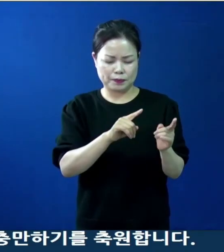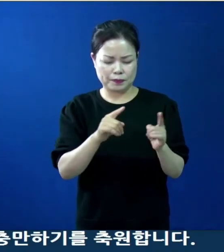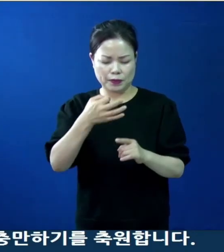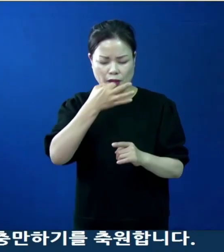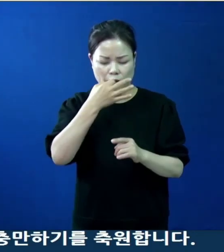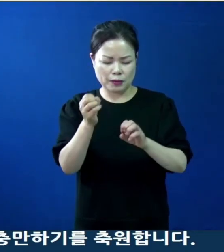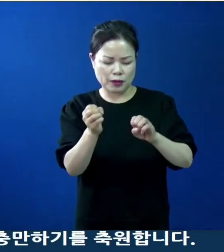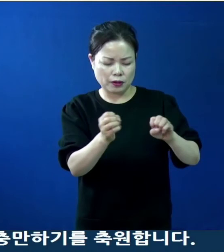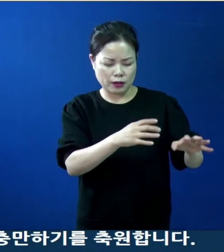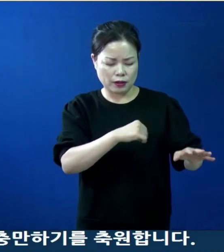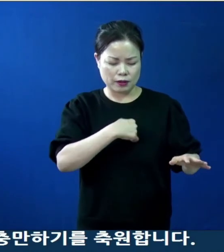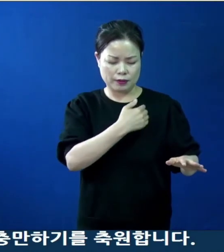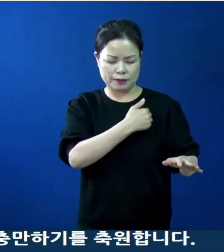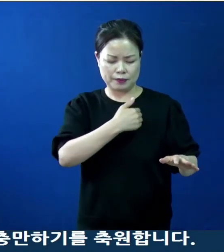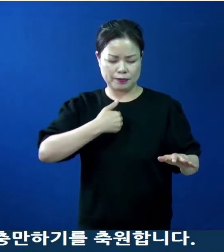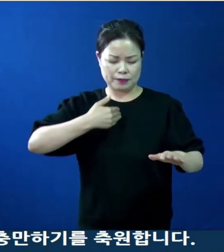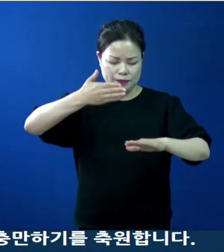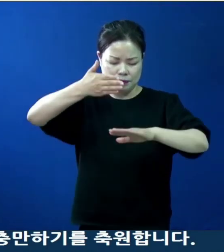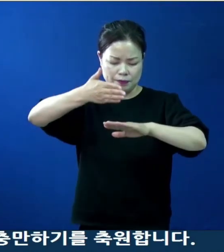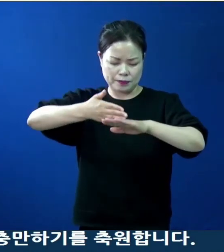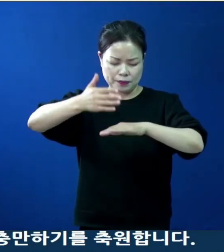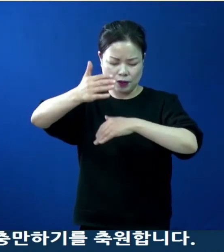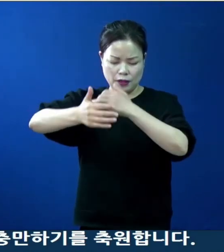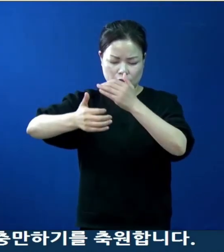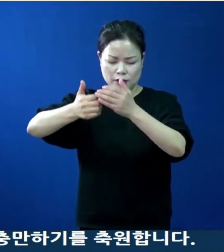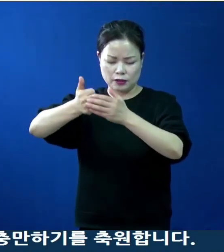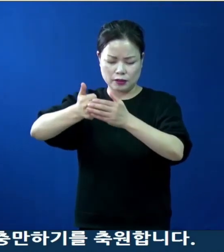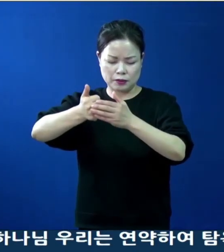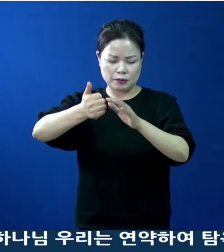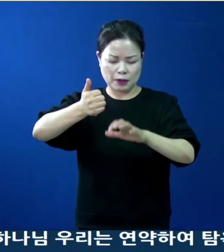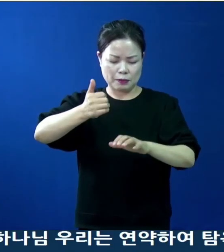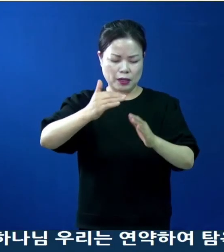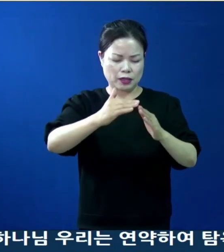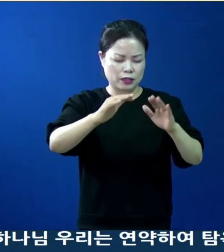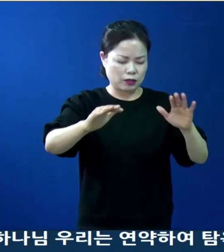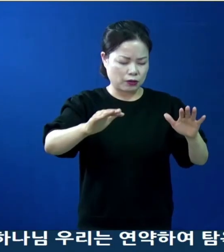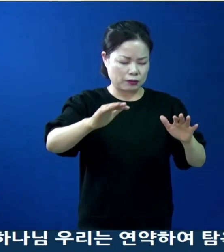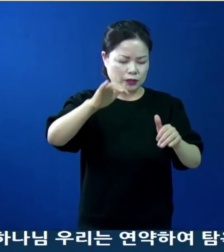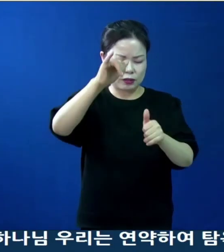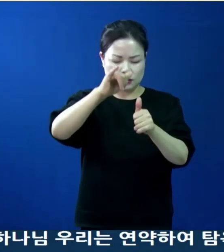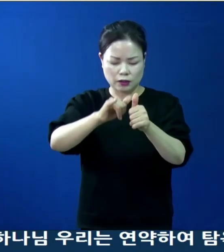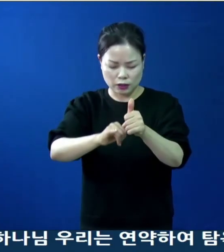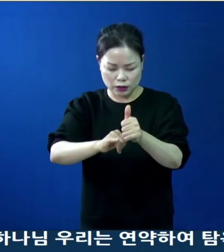버리고 자족하고 감사하고 하나님 앞에 이웃 앞에 나누고 섬기는 삶을